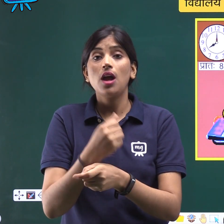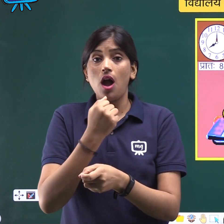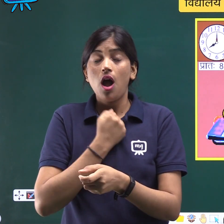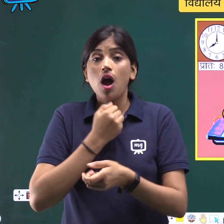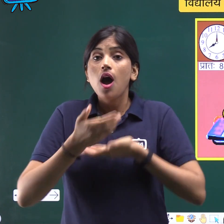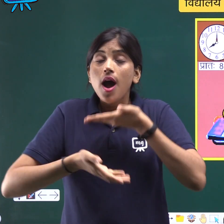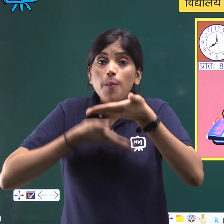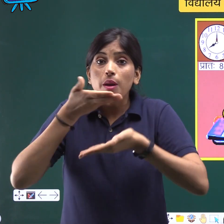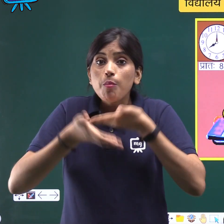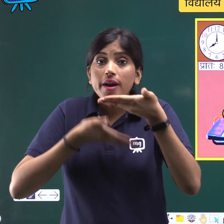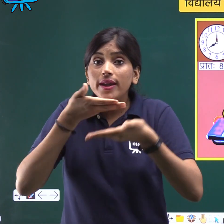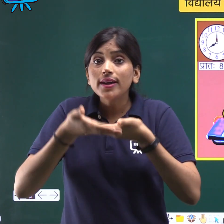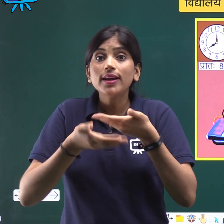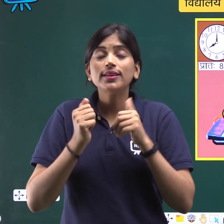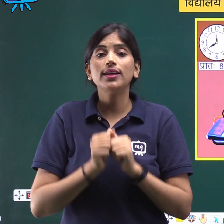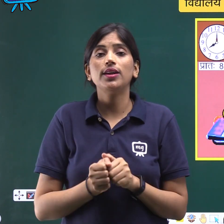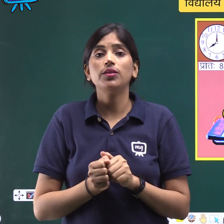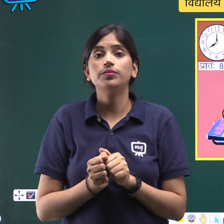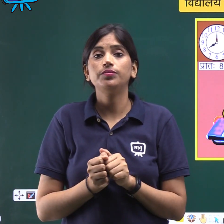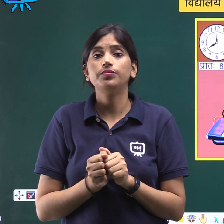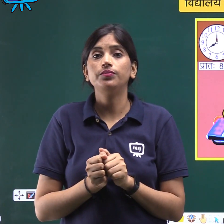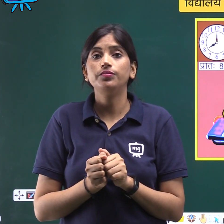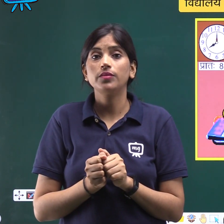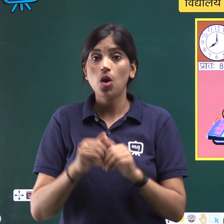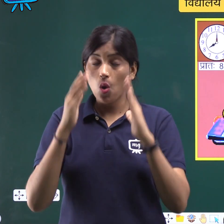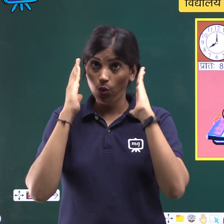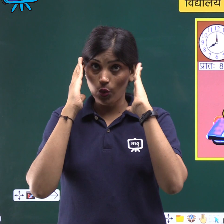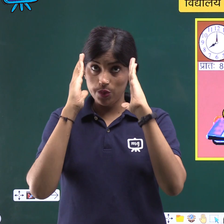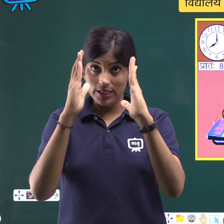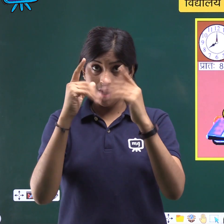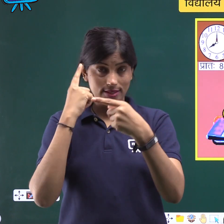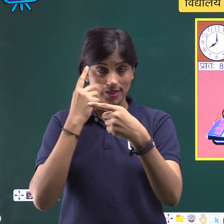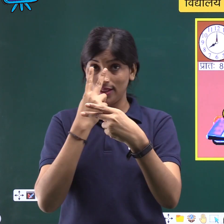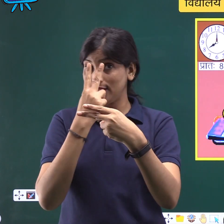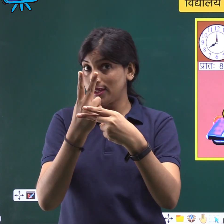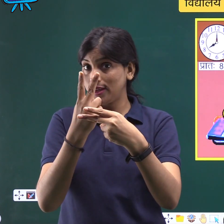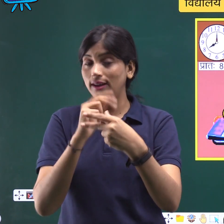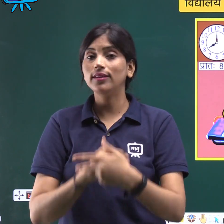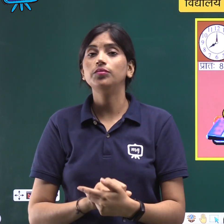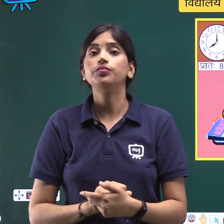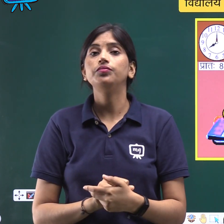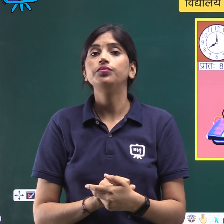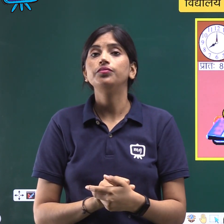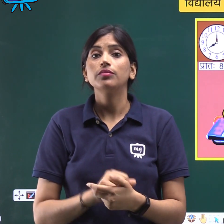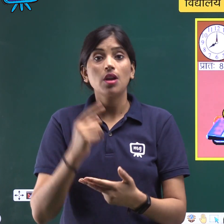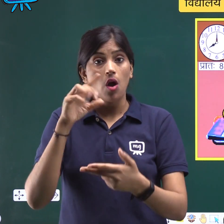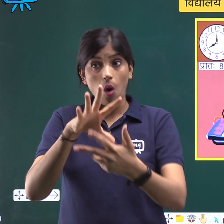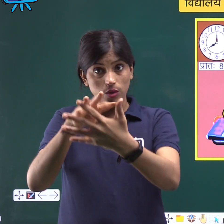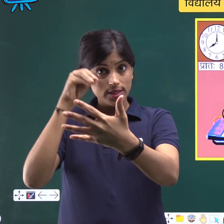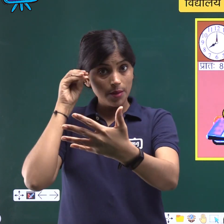हमें पढ़ाई कराते हैं उनको ध्यान से देखना और